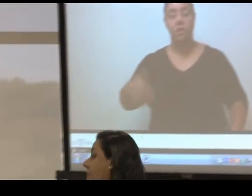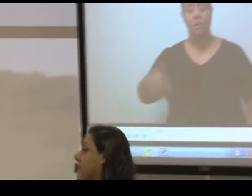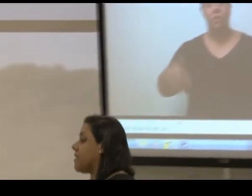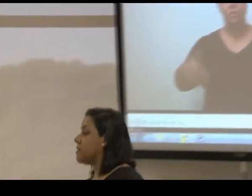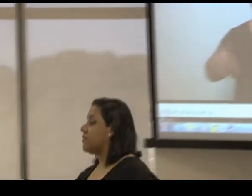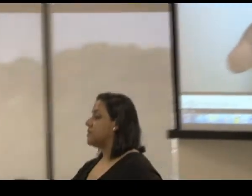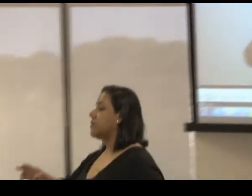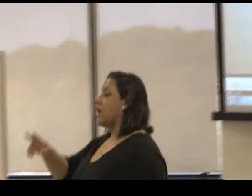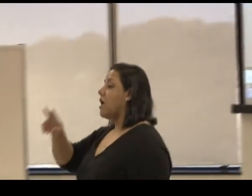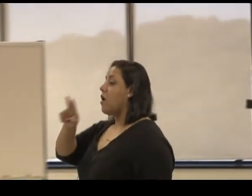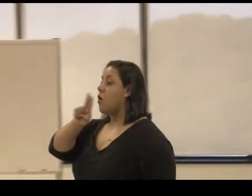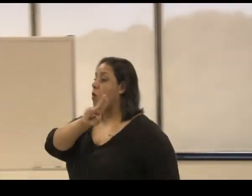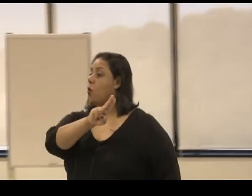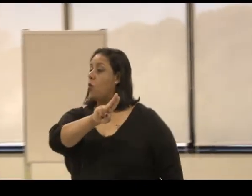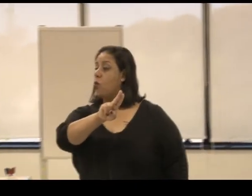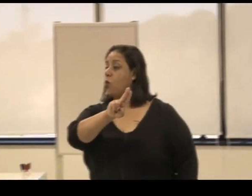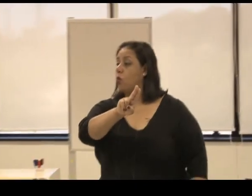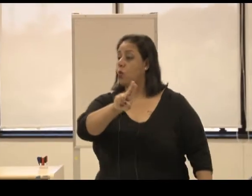Então a gente vai fazer o quê?